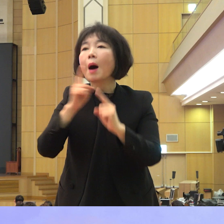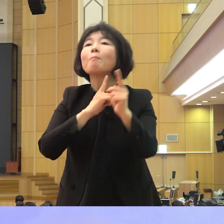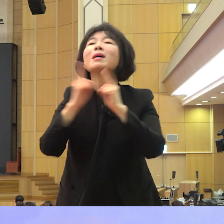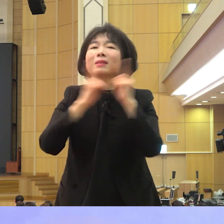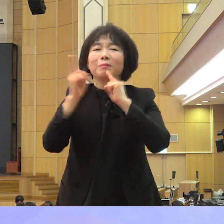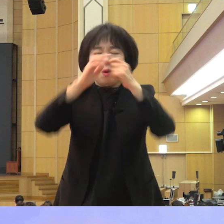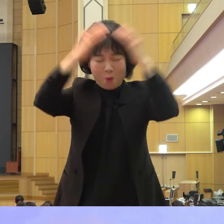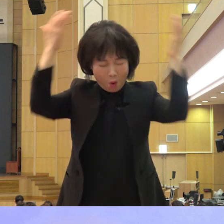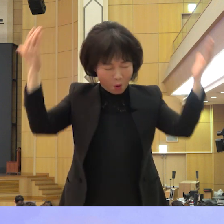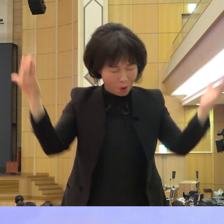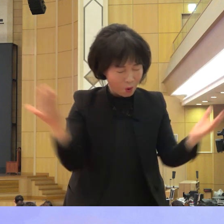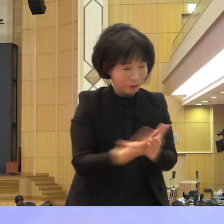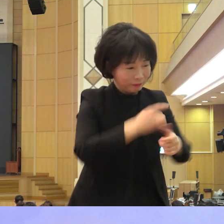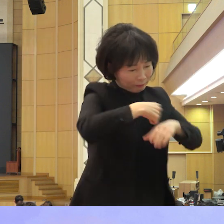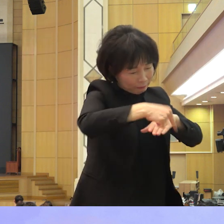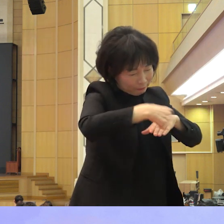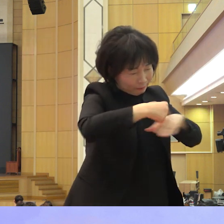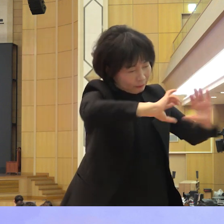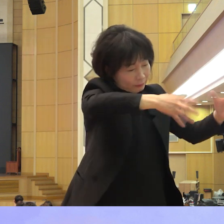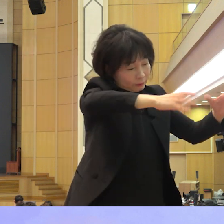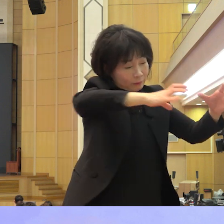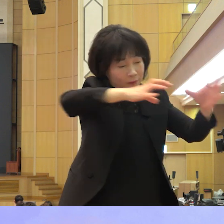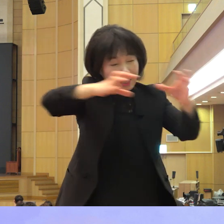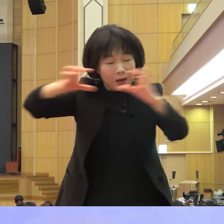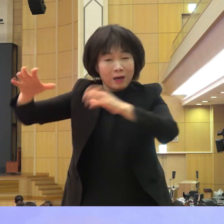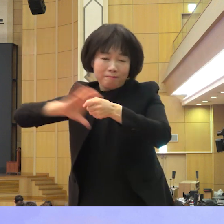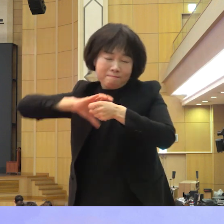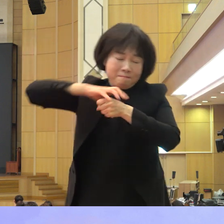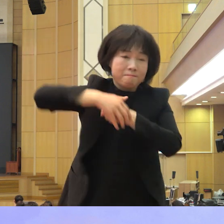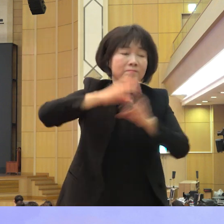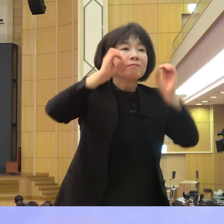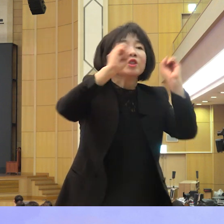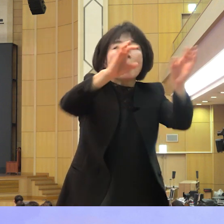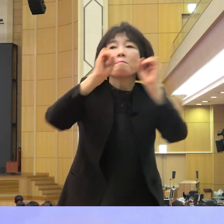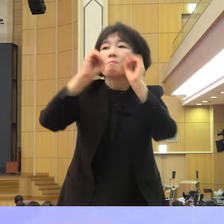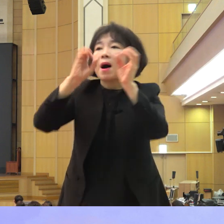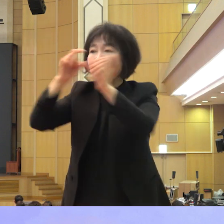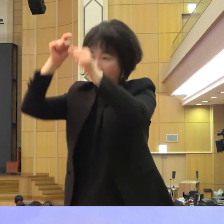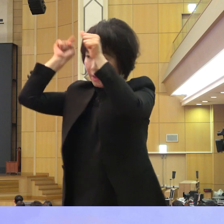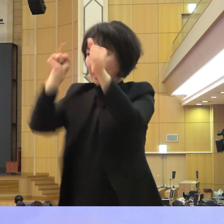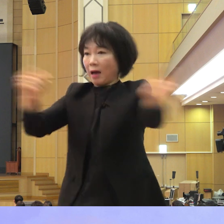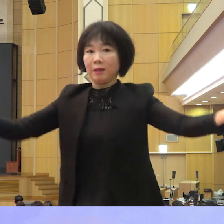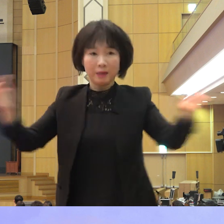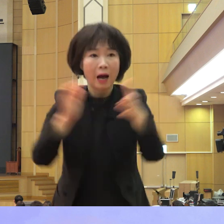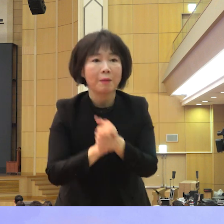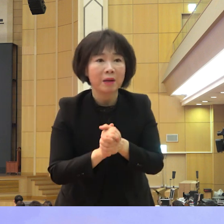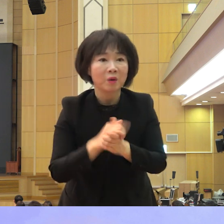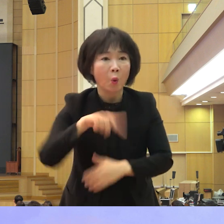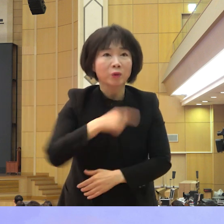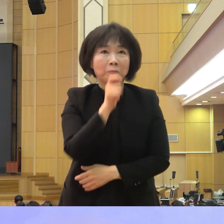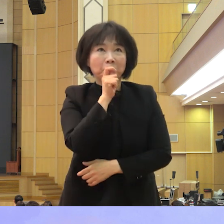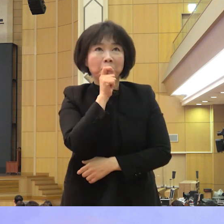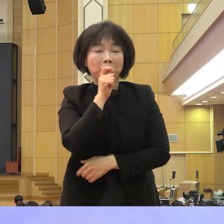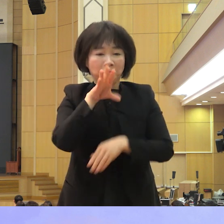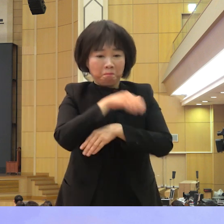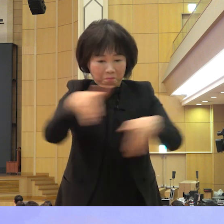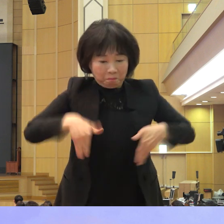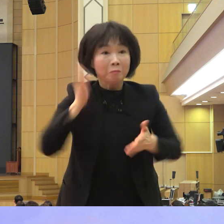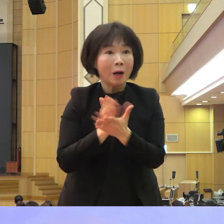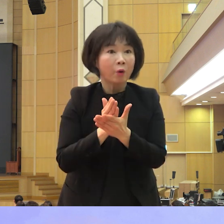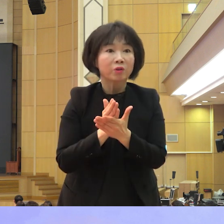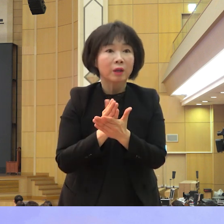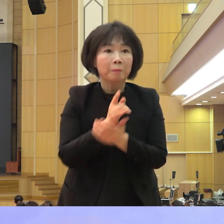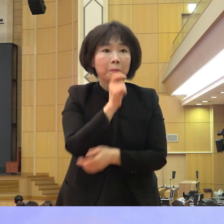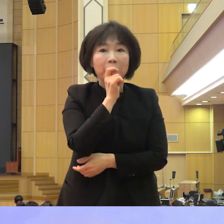말씀을 모든 족속에게 전하라고 기록되었다 이 말이야. 성경에 기록된 말씀에 대해서